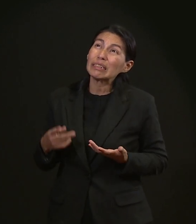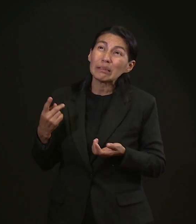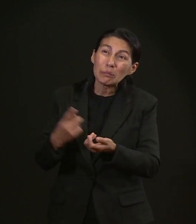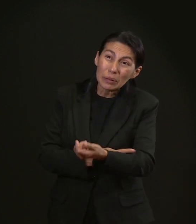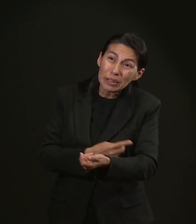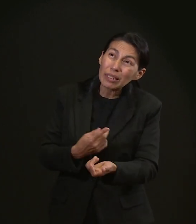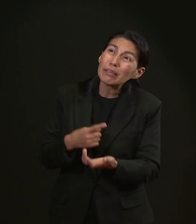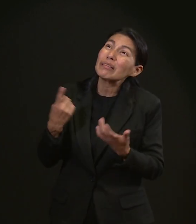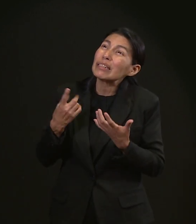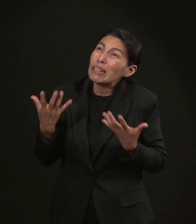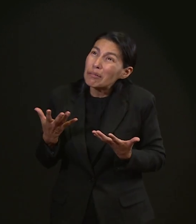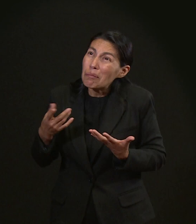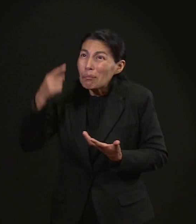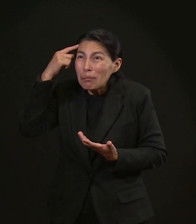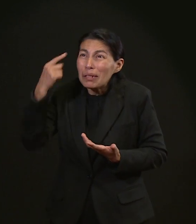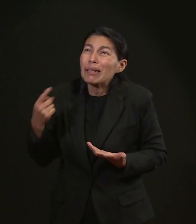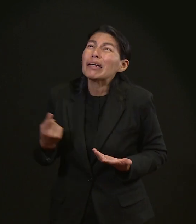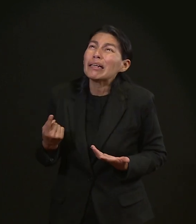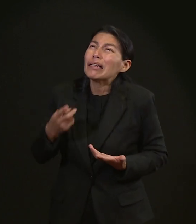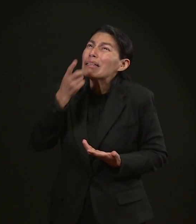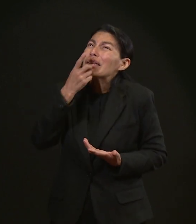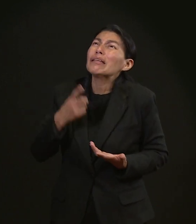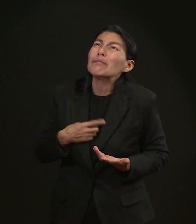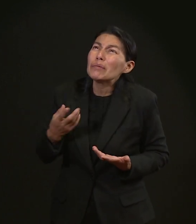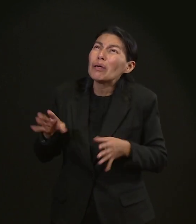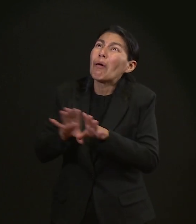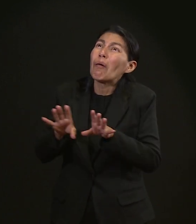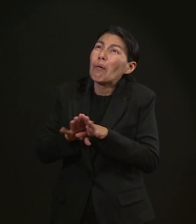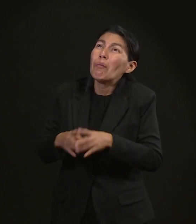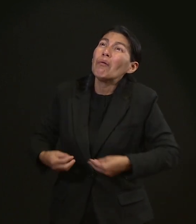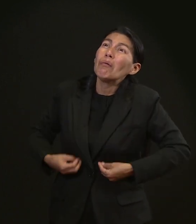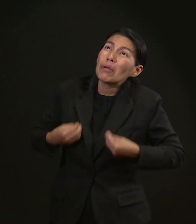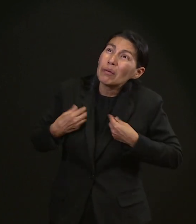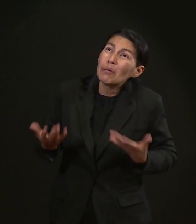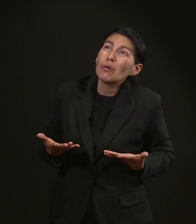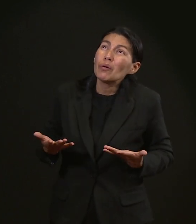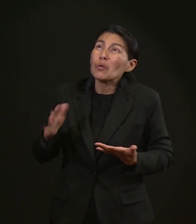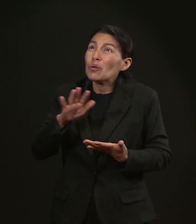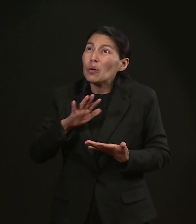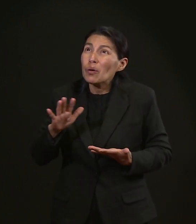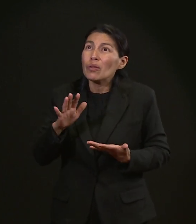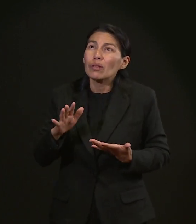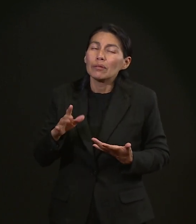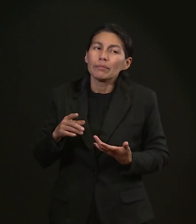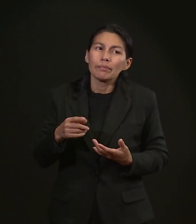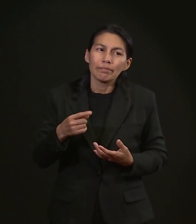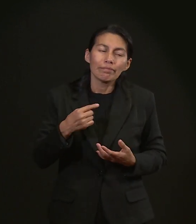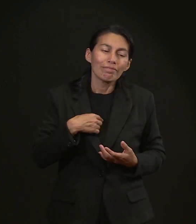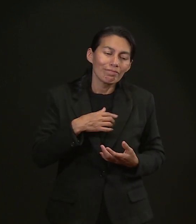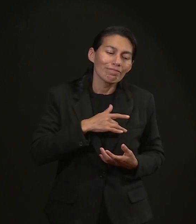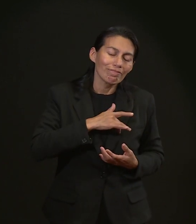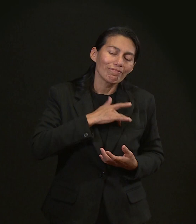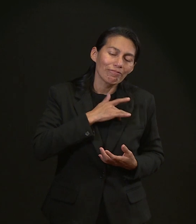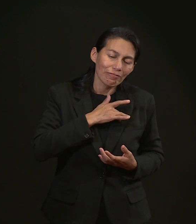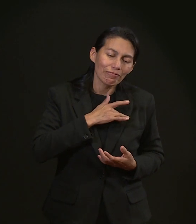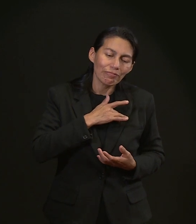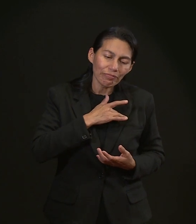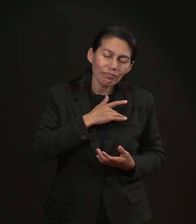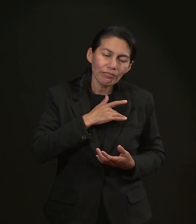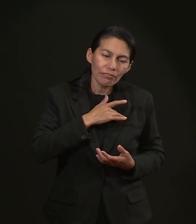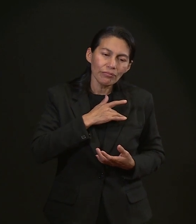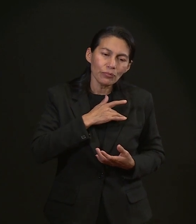porque el que hago para que dime cómo me sostengo yo podía sentirlo